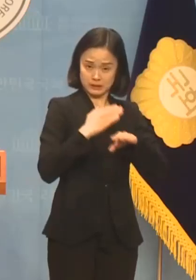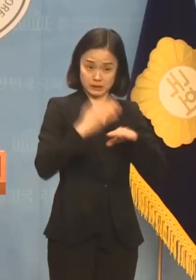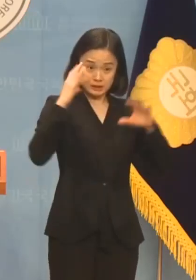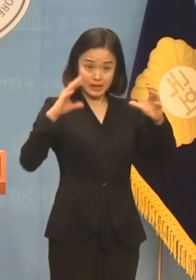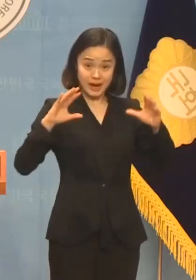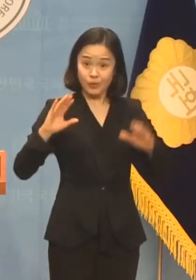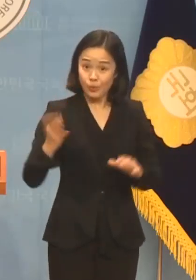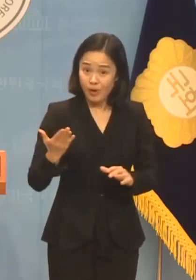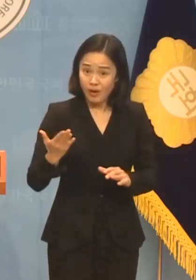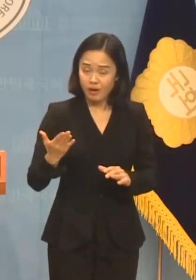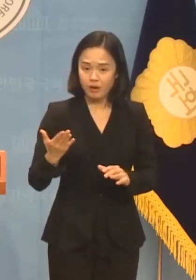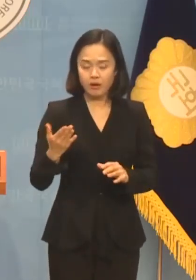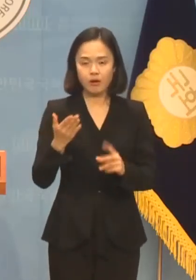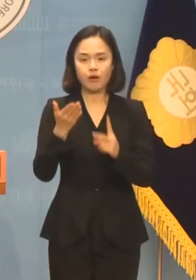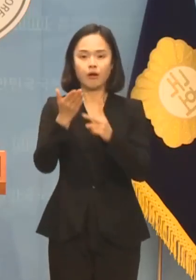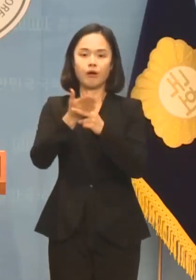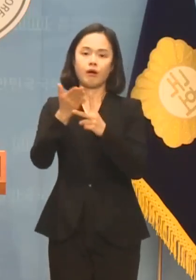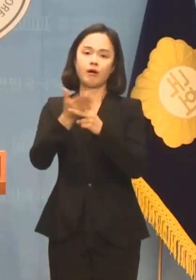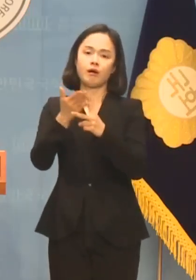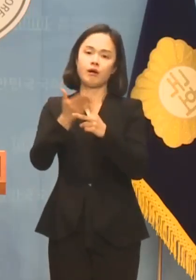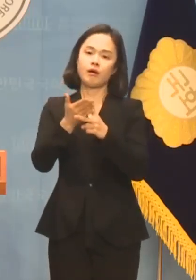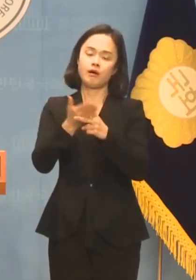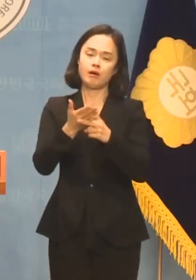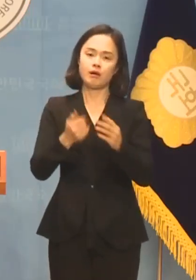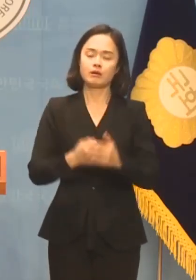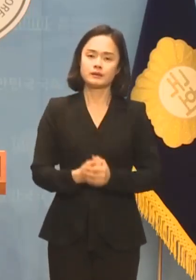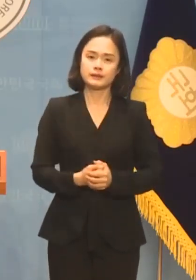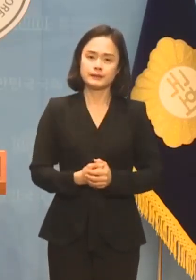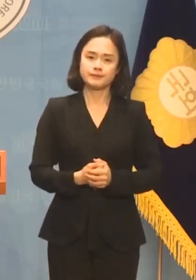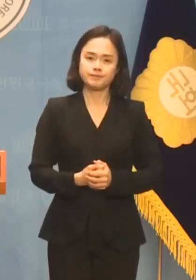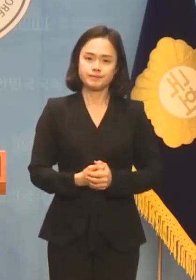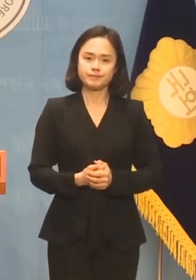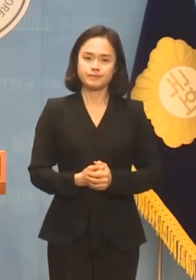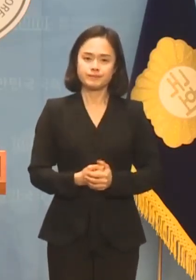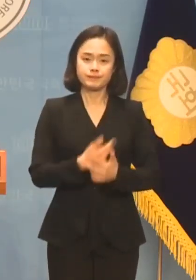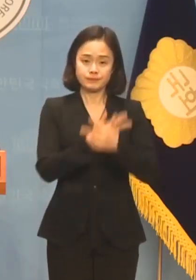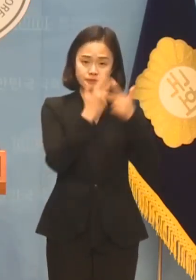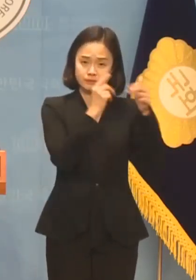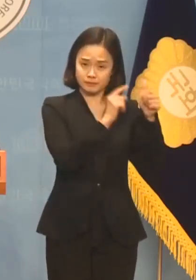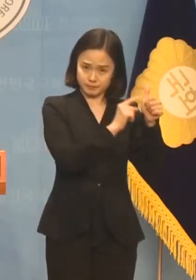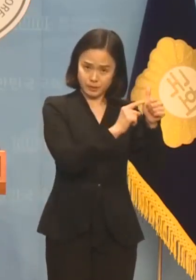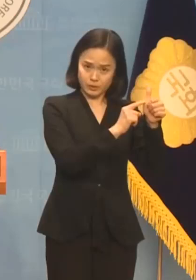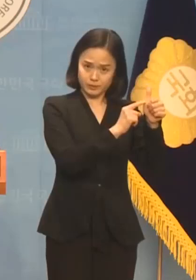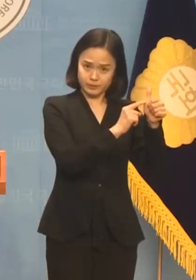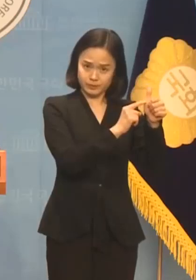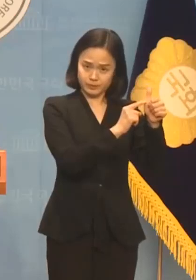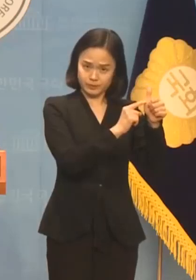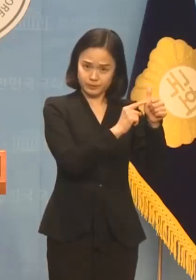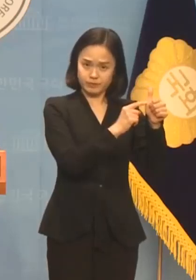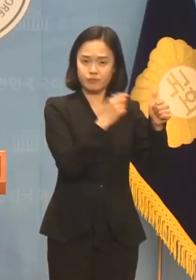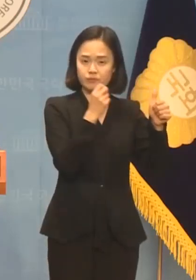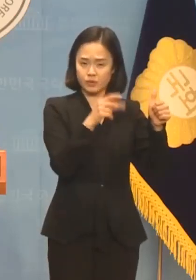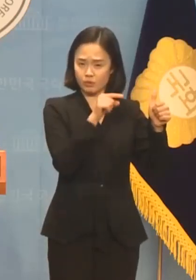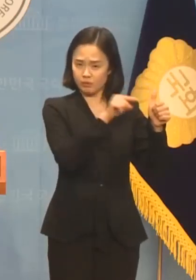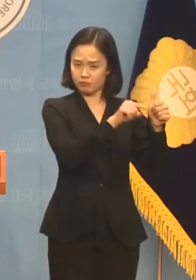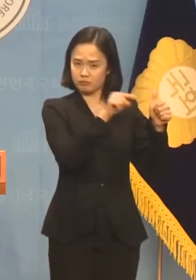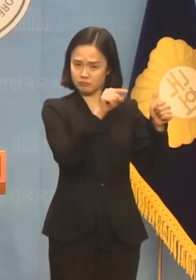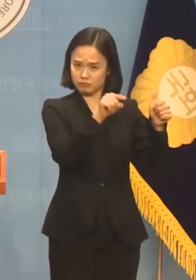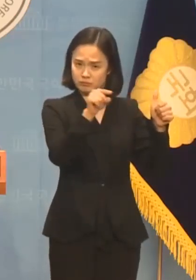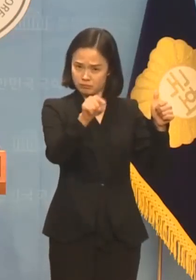기로입니다. 이재명 대표와 김민석 수석 최고위원의 최근 친중 행보가 많은